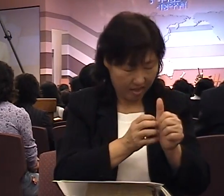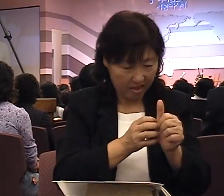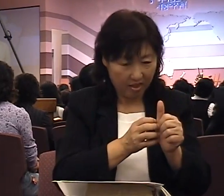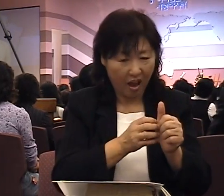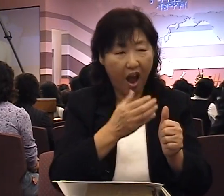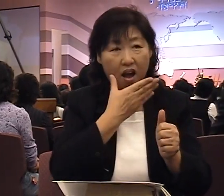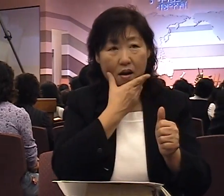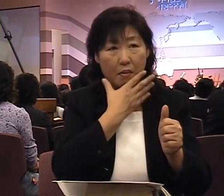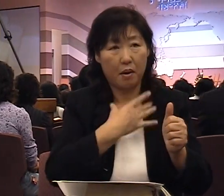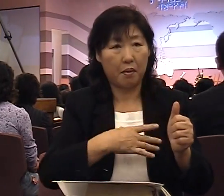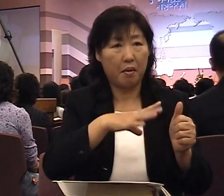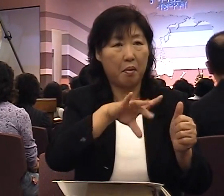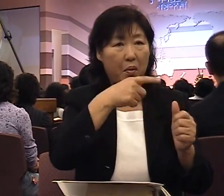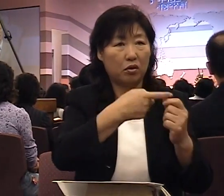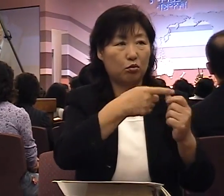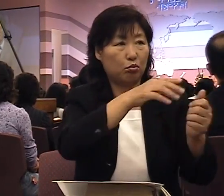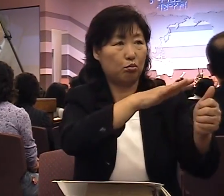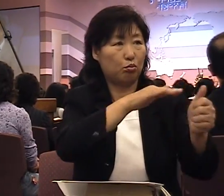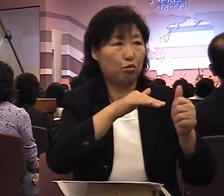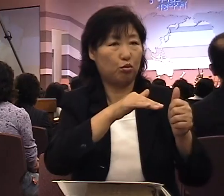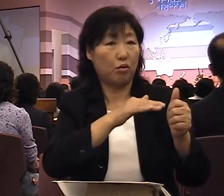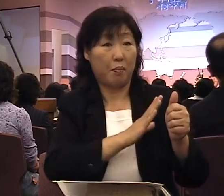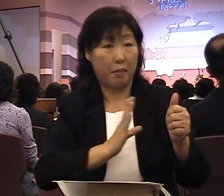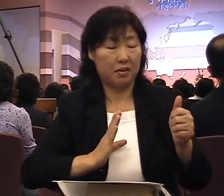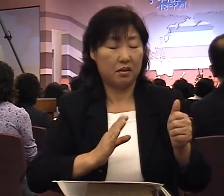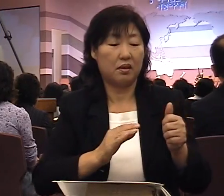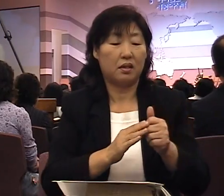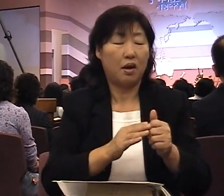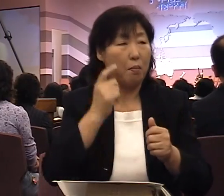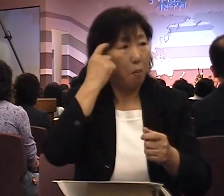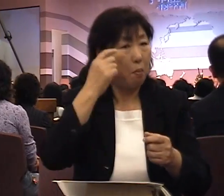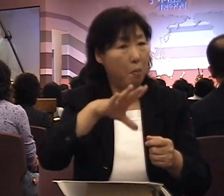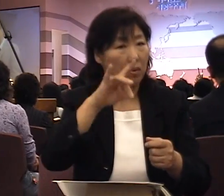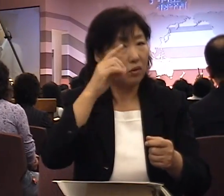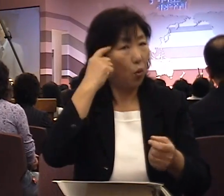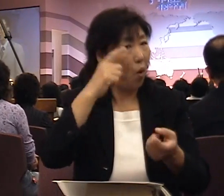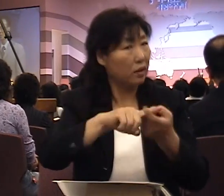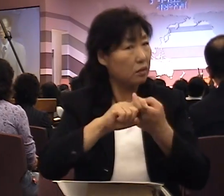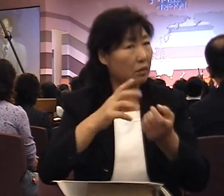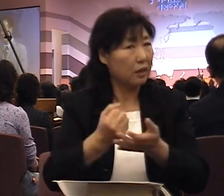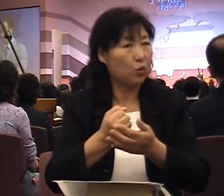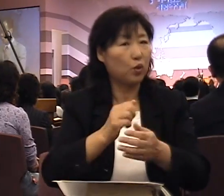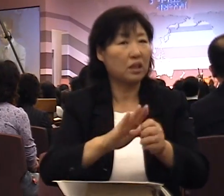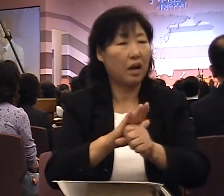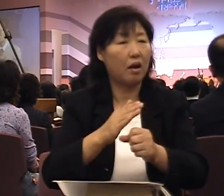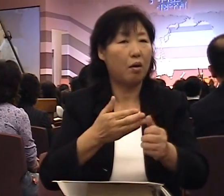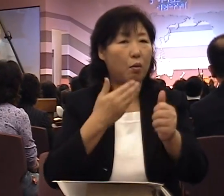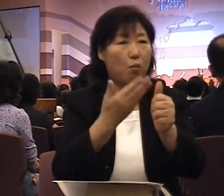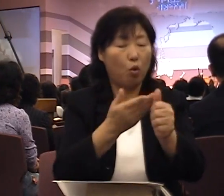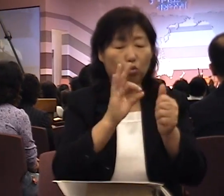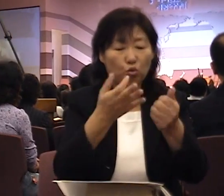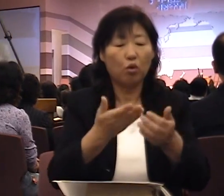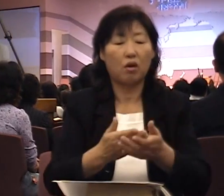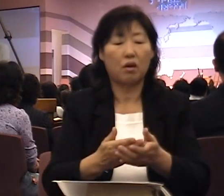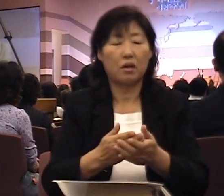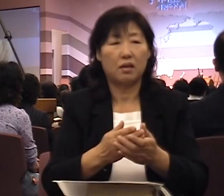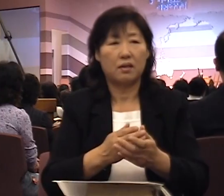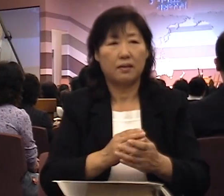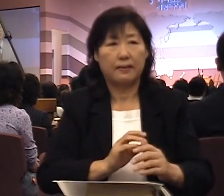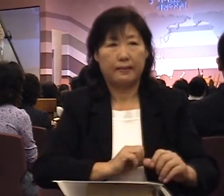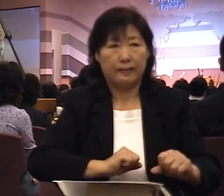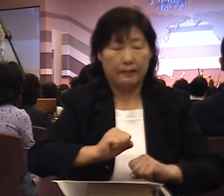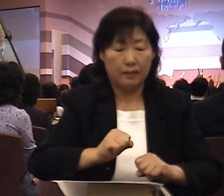불러주십니다. 부르셨다는 것은 무슨 뜻이죠? 먼저 관심을 갖고 사랑을 보이신다는 것이죠. 적극적으로 우리를